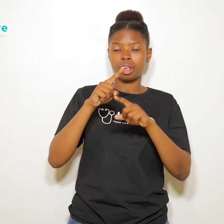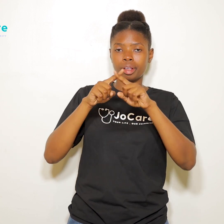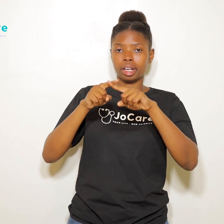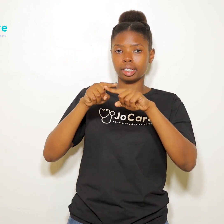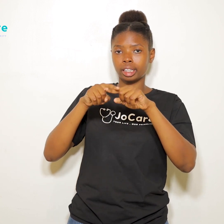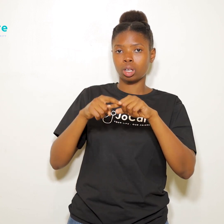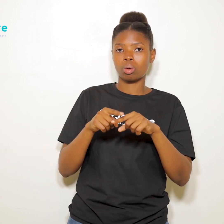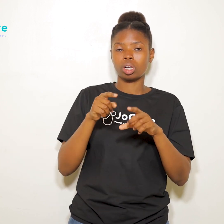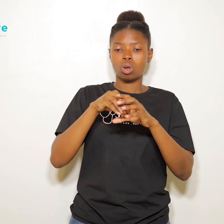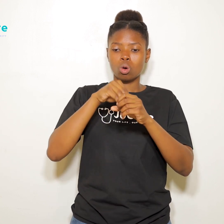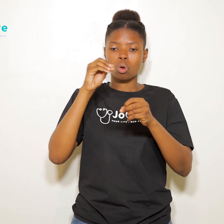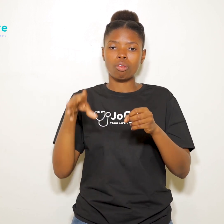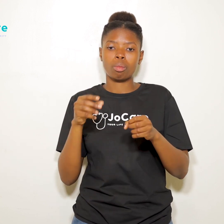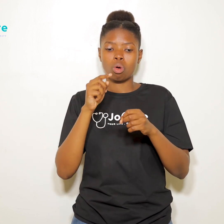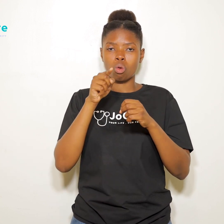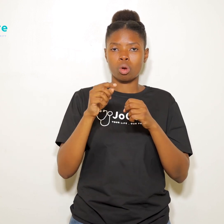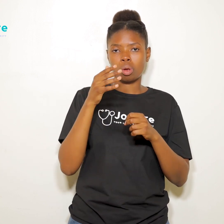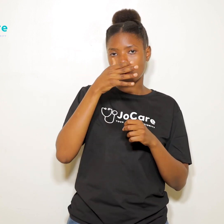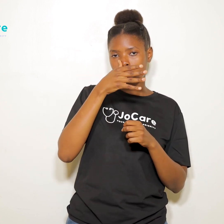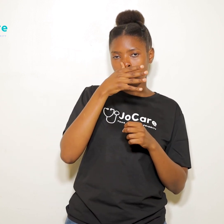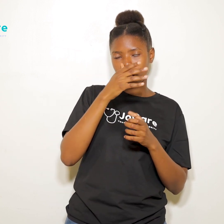no kurekurwa kw'iyo ntanga. Ikindi ni uko